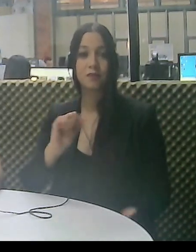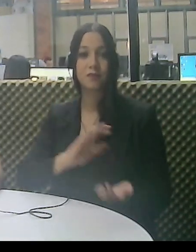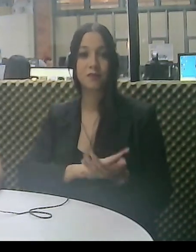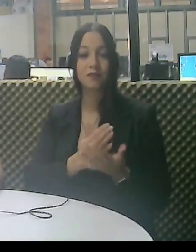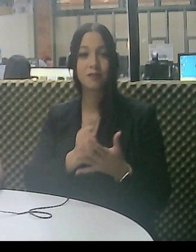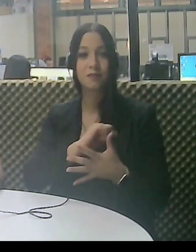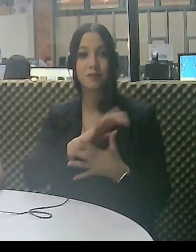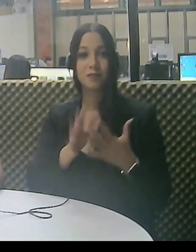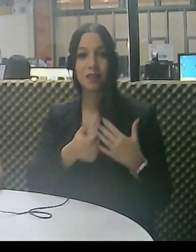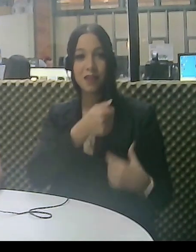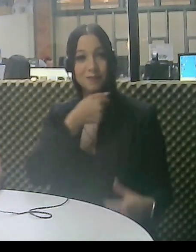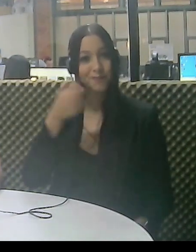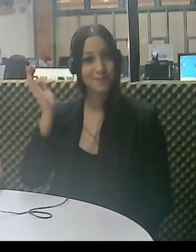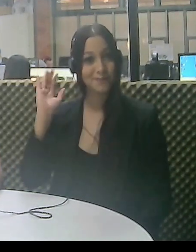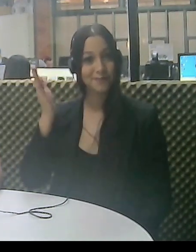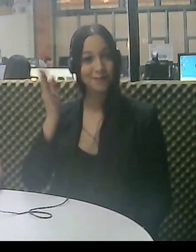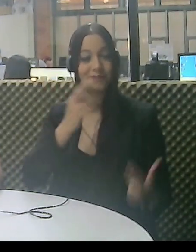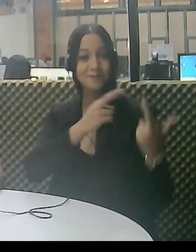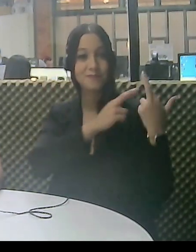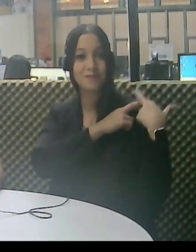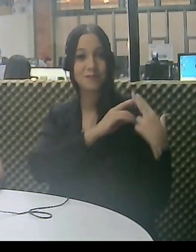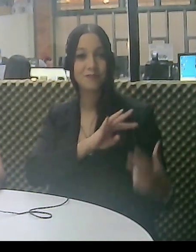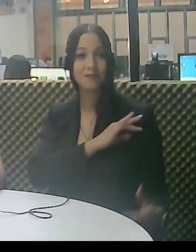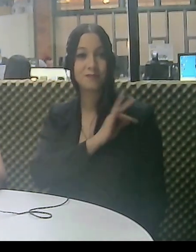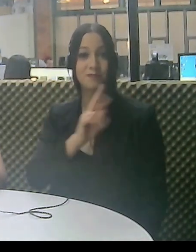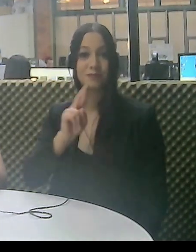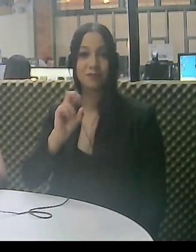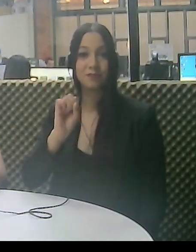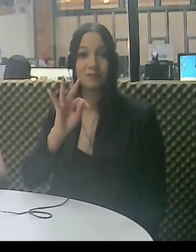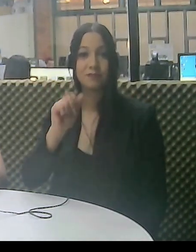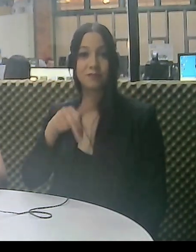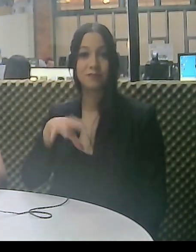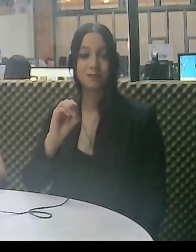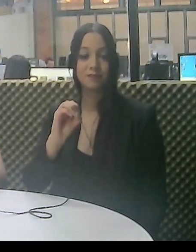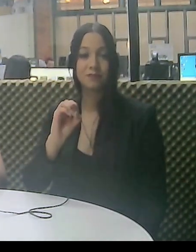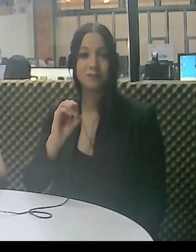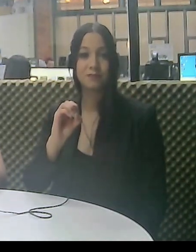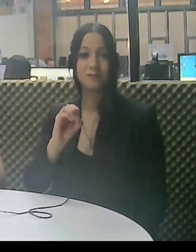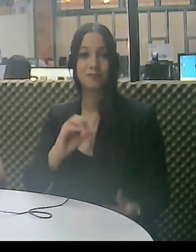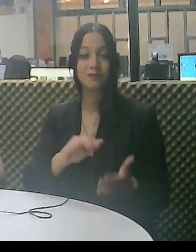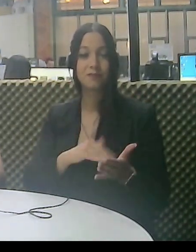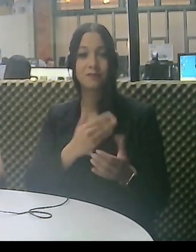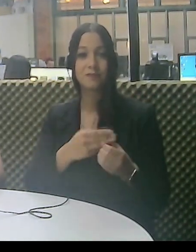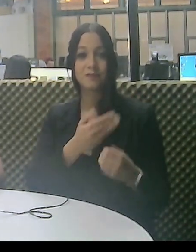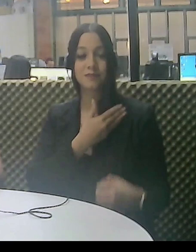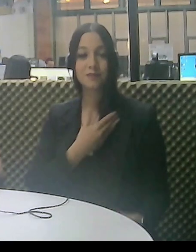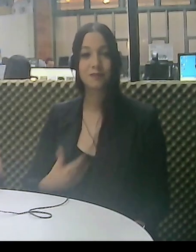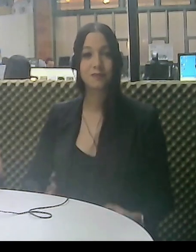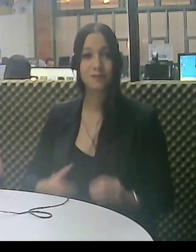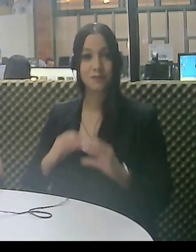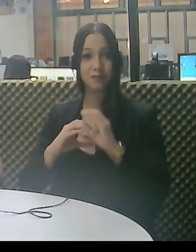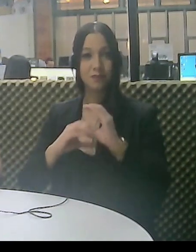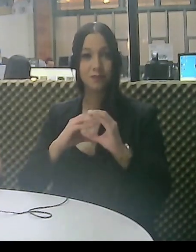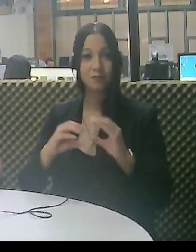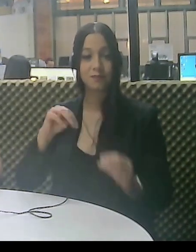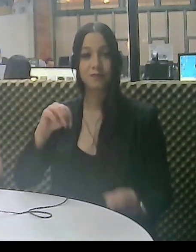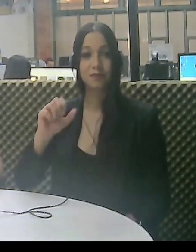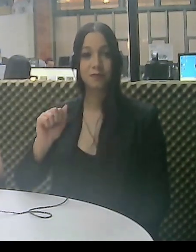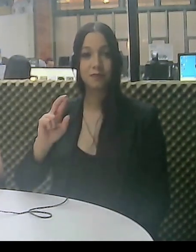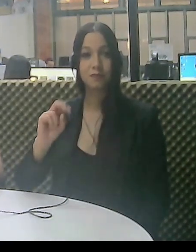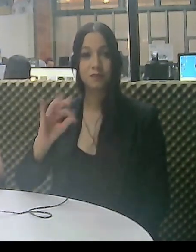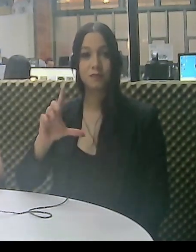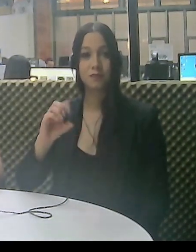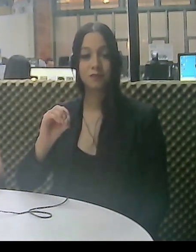Montes. Tradução em Libras, Amanda Valentim. Responsável técnico, Cristiano Silva. Secretário Municipal de Governo e